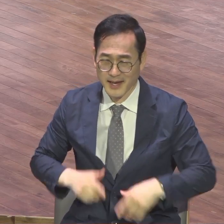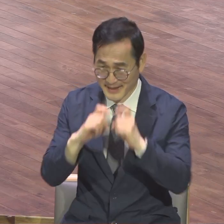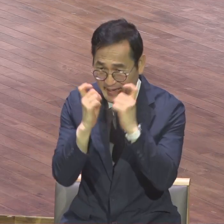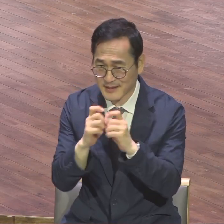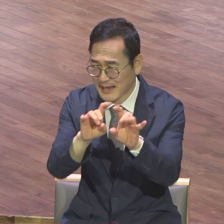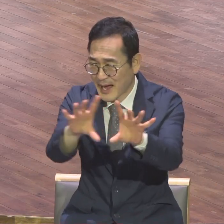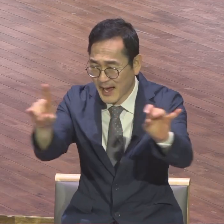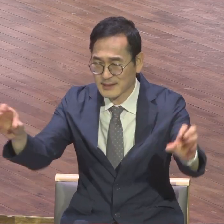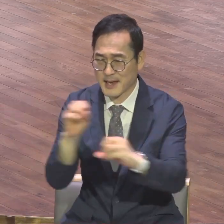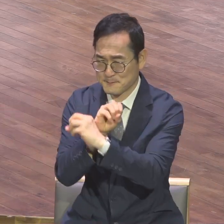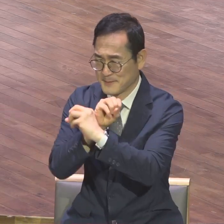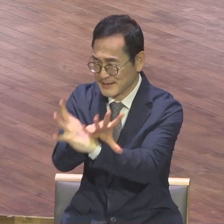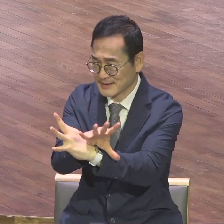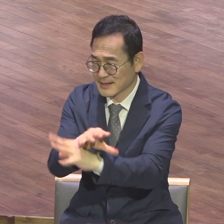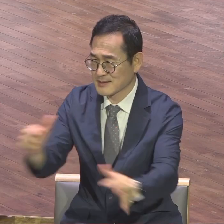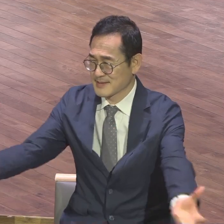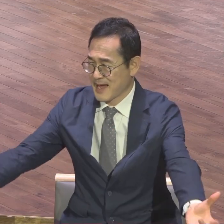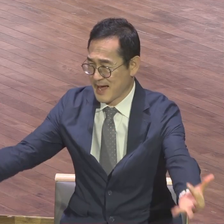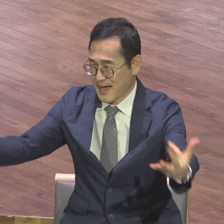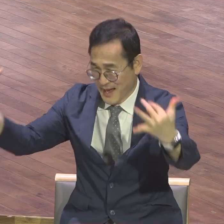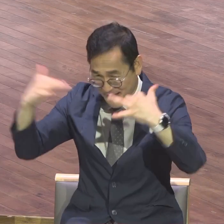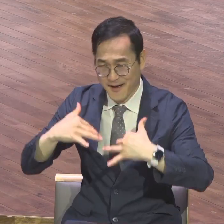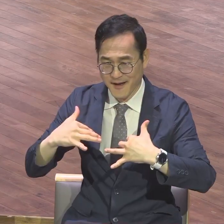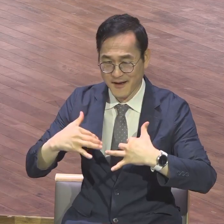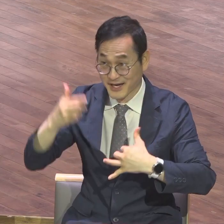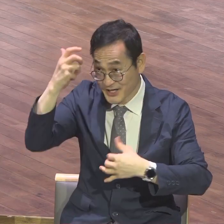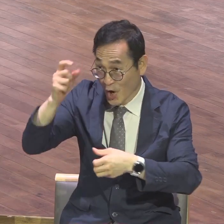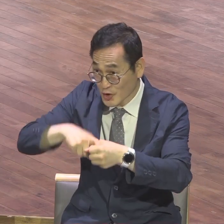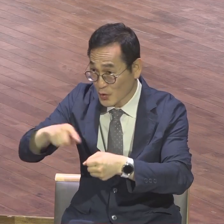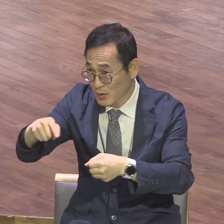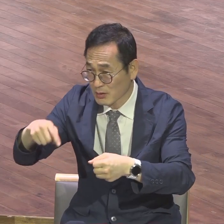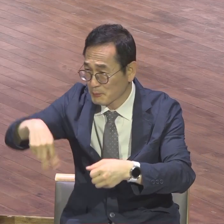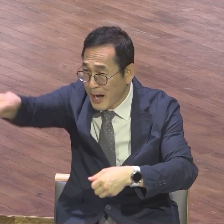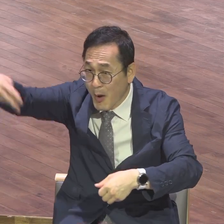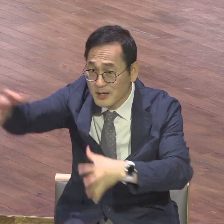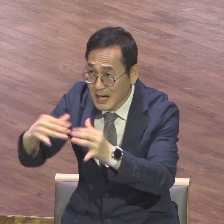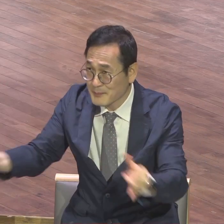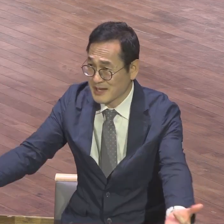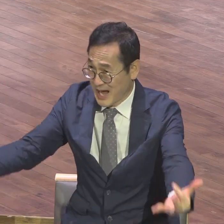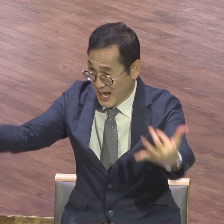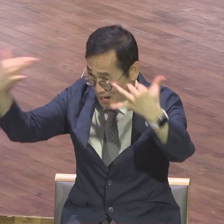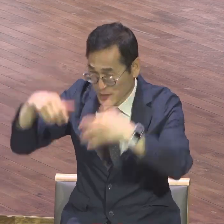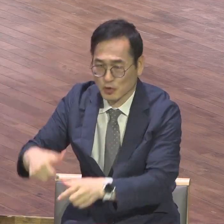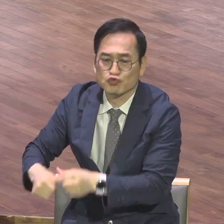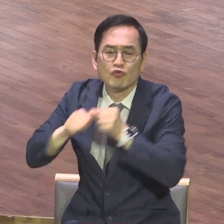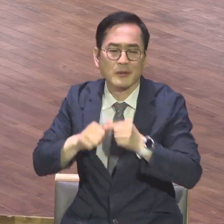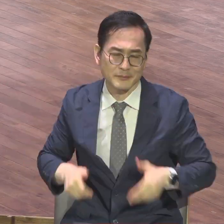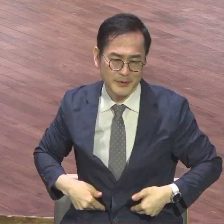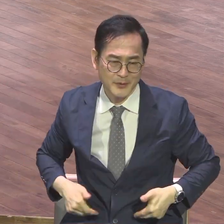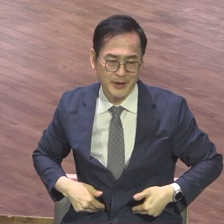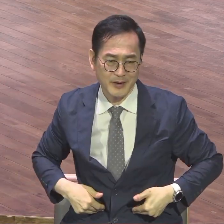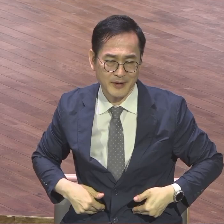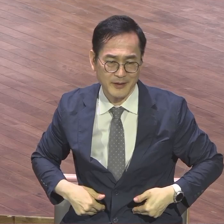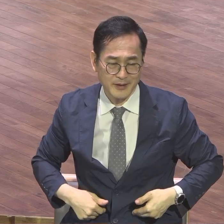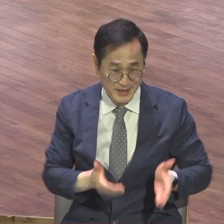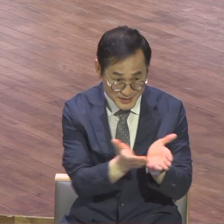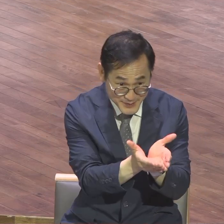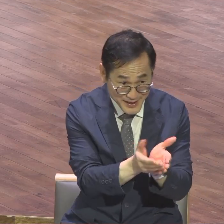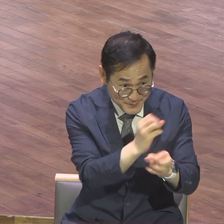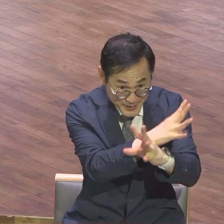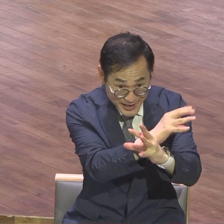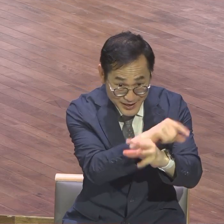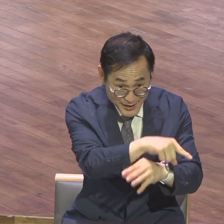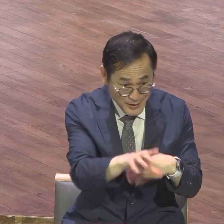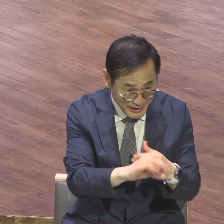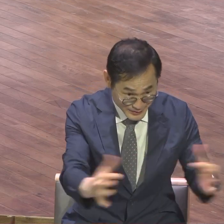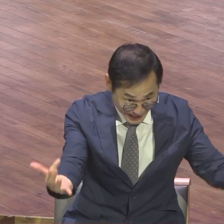다 우리 개개인이 모두 다 영적 지부등이 돼야 돼. 그래서 어선의 이 지부등은 뭐요? 죽음에 믿기가